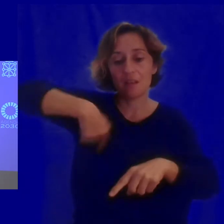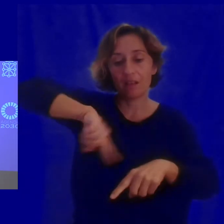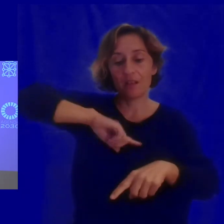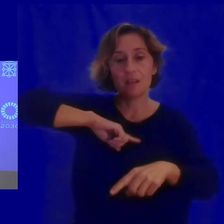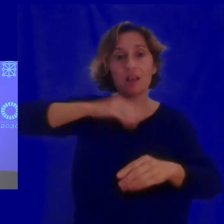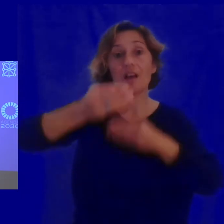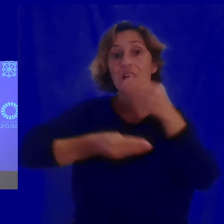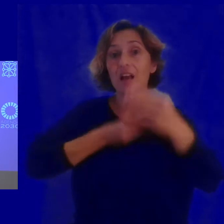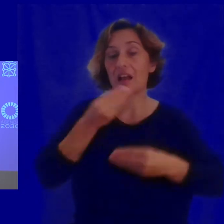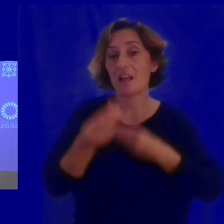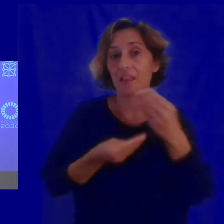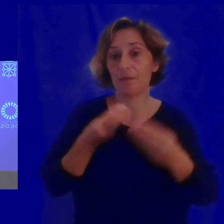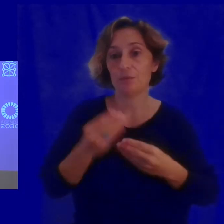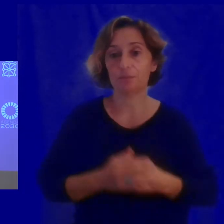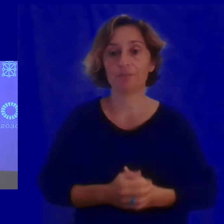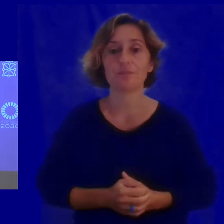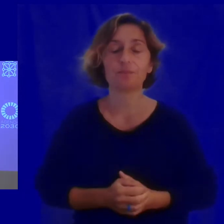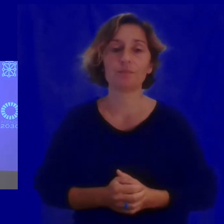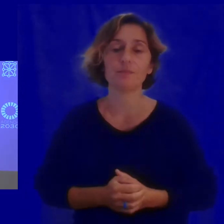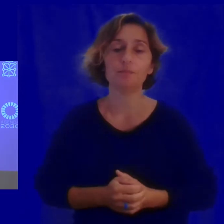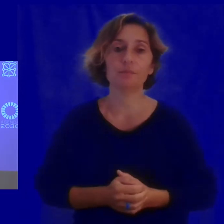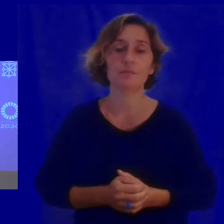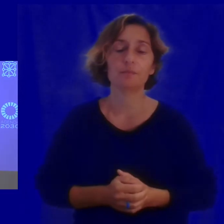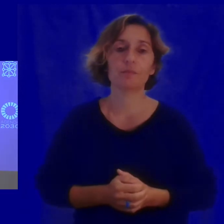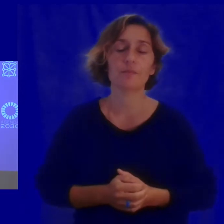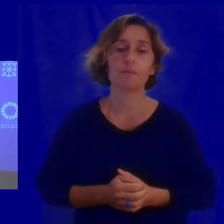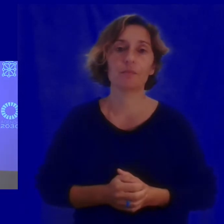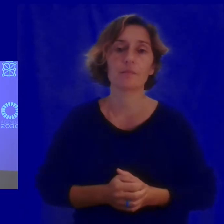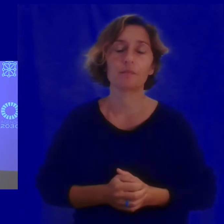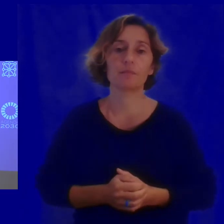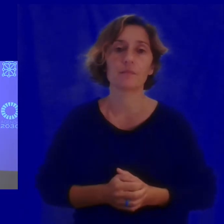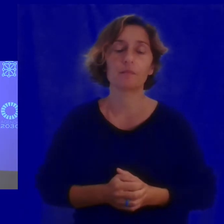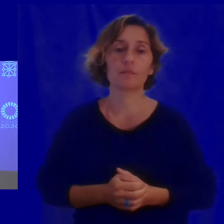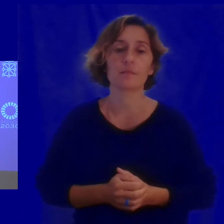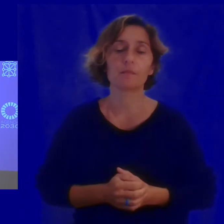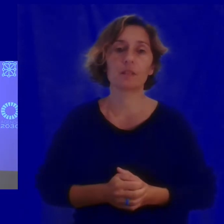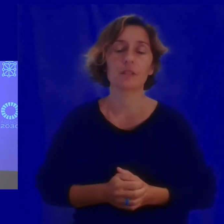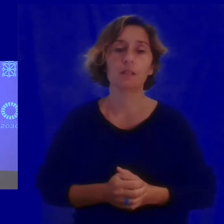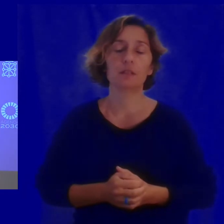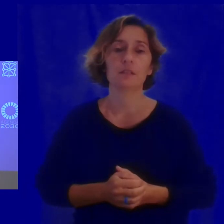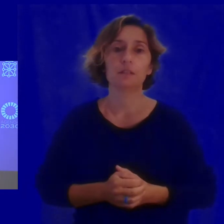de hacer entre nosotros. Hay que alcanzar el objetivo